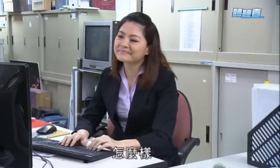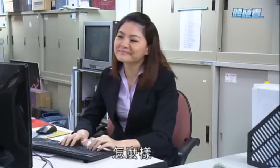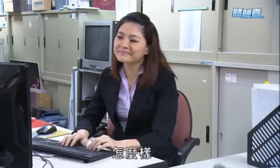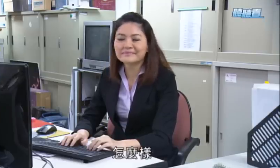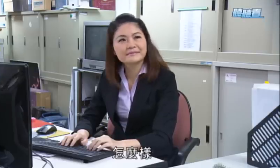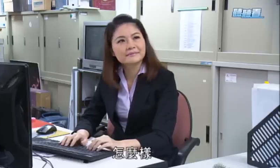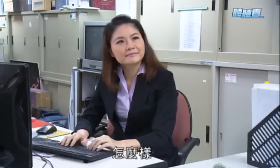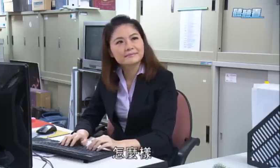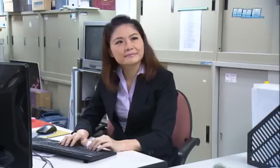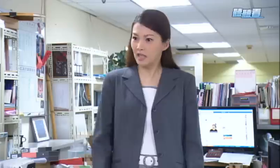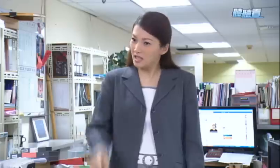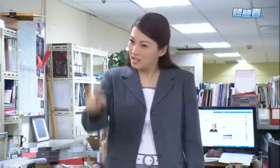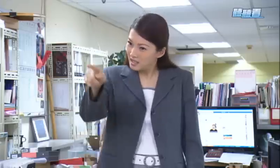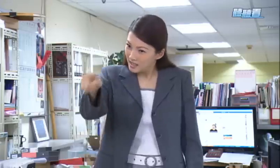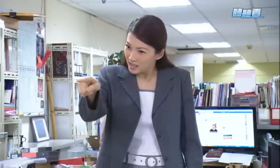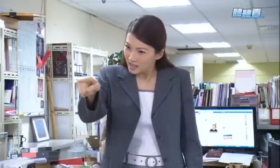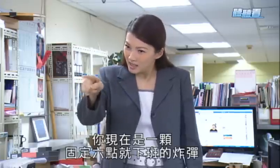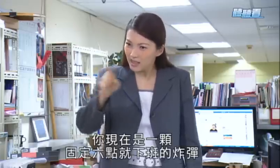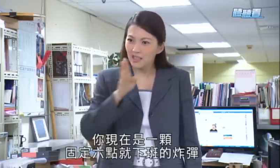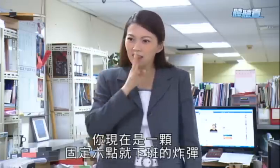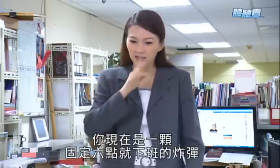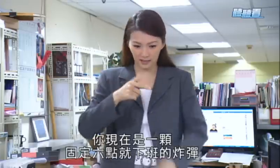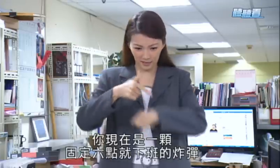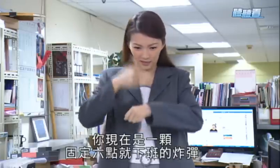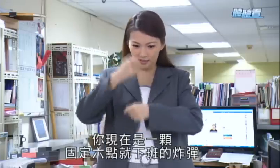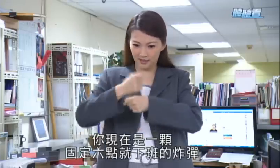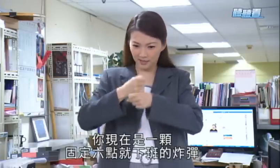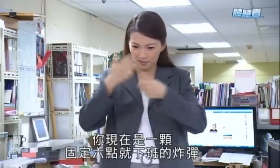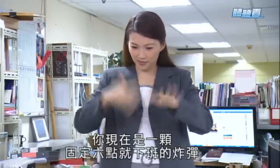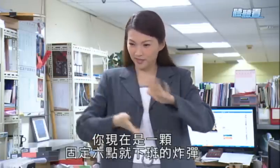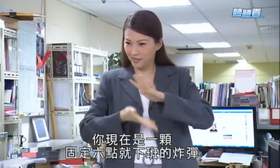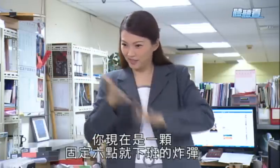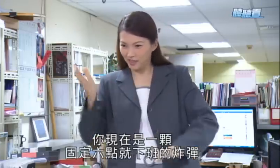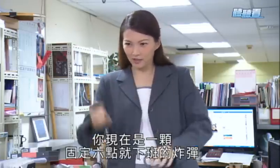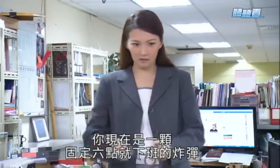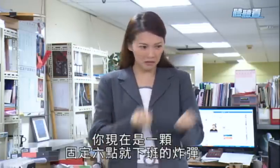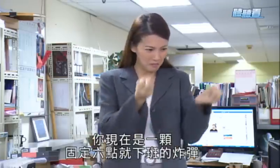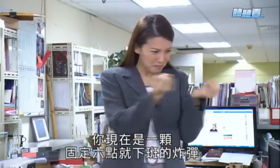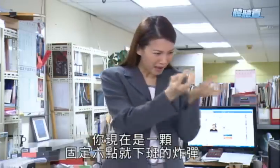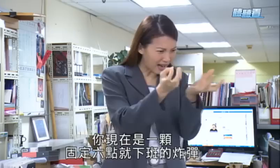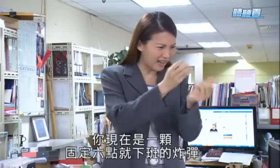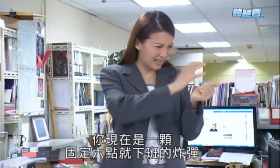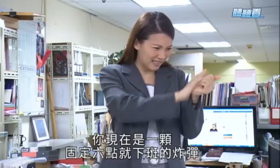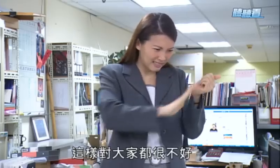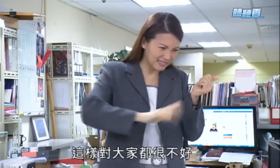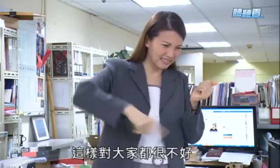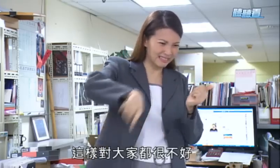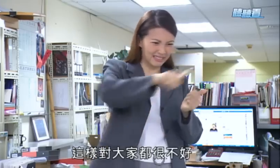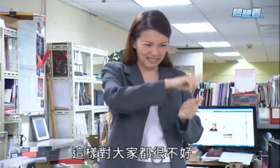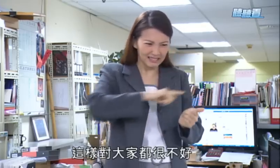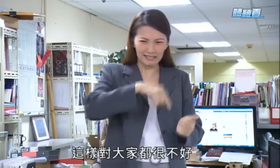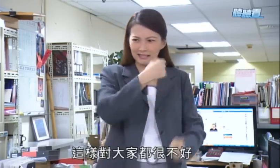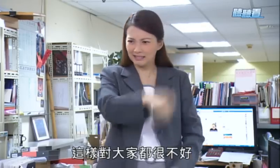怎么样？ 你现在是一颗固定6点就下班的炸弹，这样对大家都很不